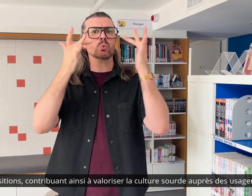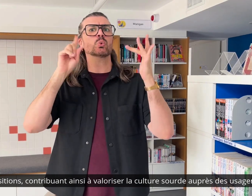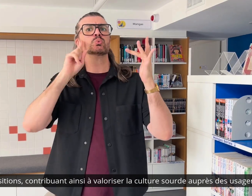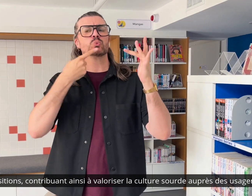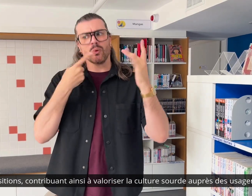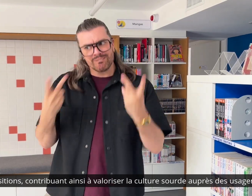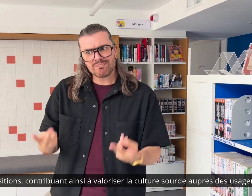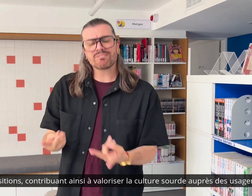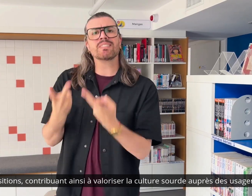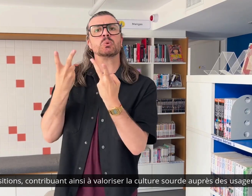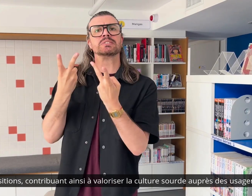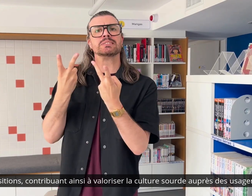sourde auprès des usagers.